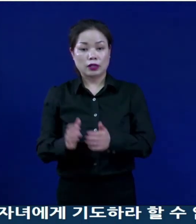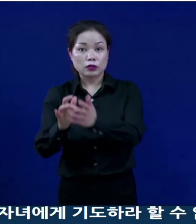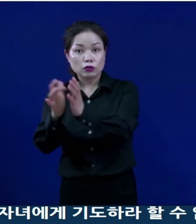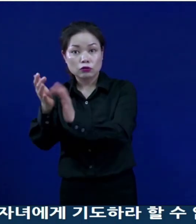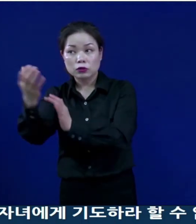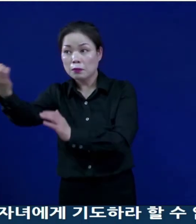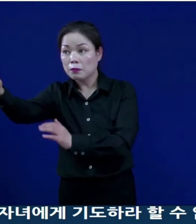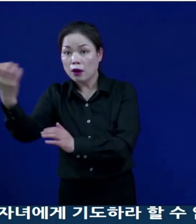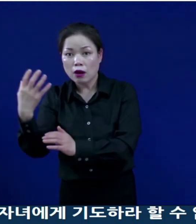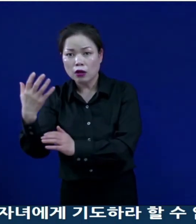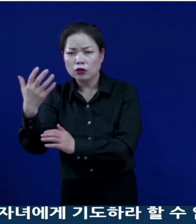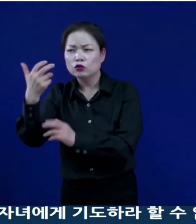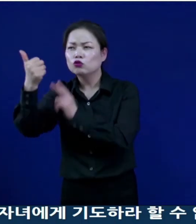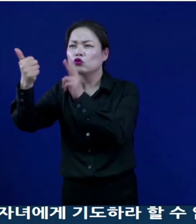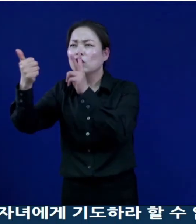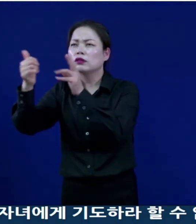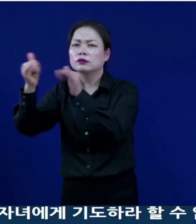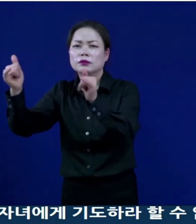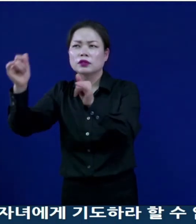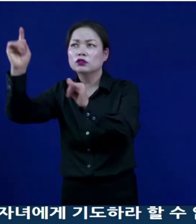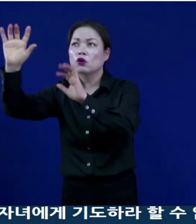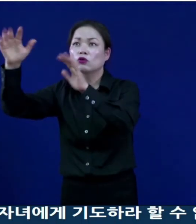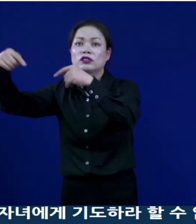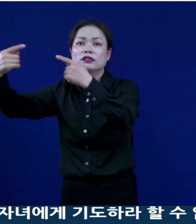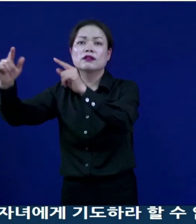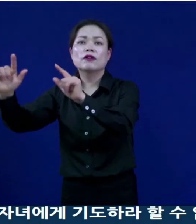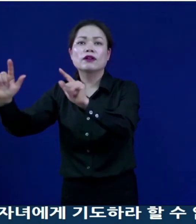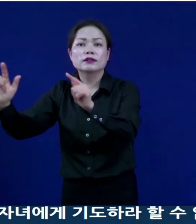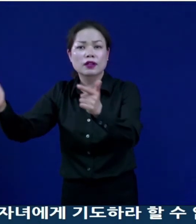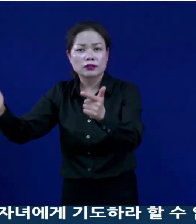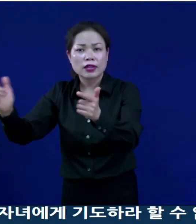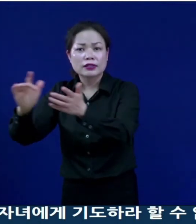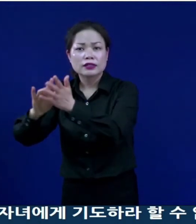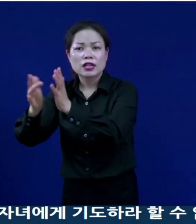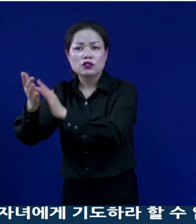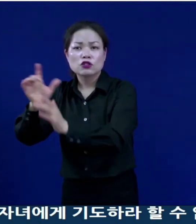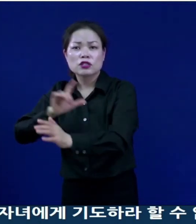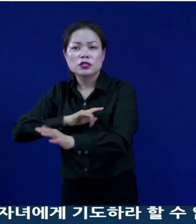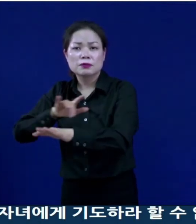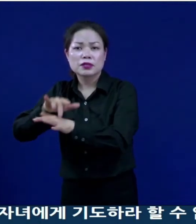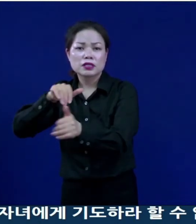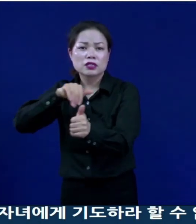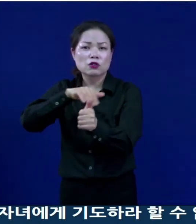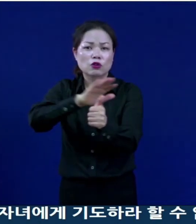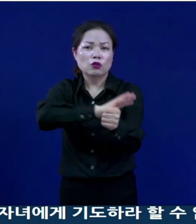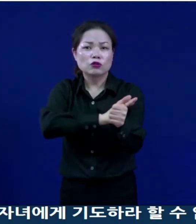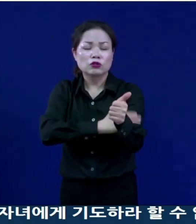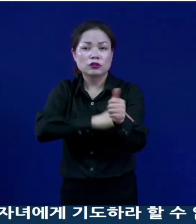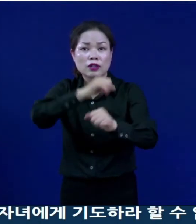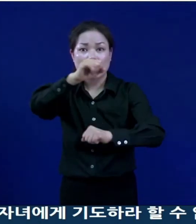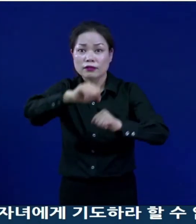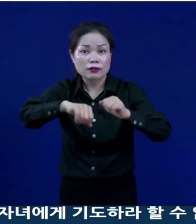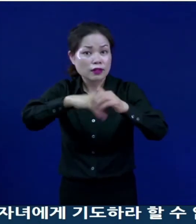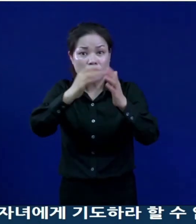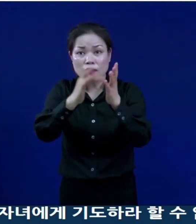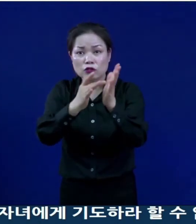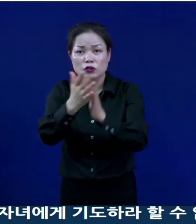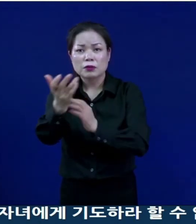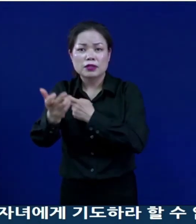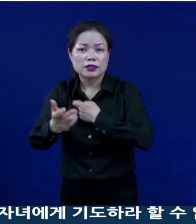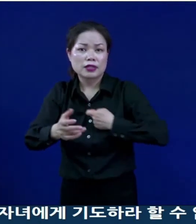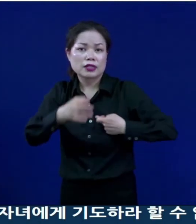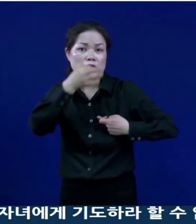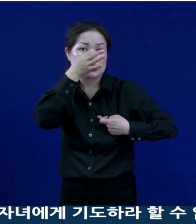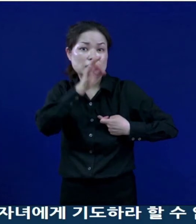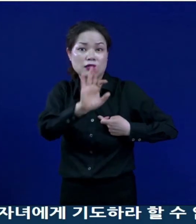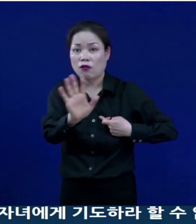예수님께서 말씀하셨습니다. 주여 주여 하는 자마다 다 천국에 들어가는 것이 아니고 예수의 이름으로 귀신을 쫓아내고 권능을 행한다고 다 예수님의 제자라고 인정받는